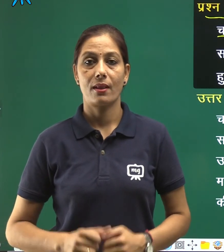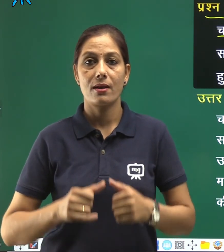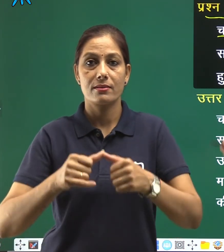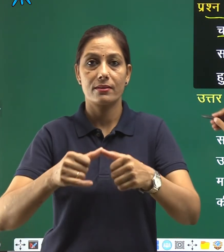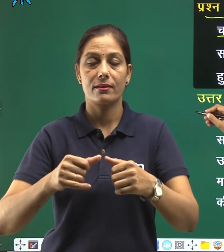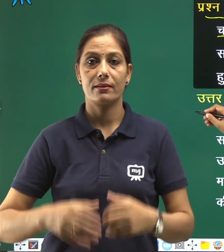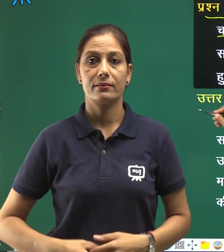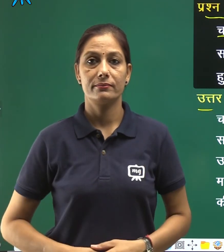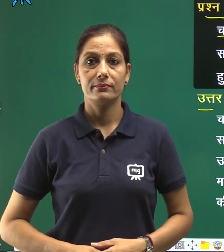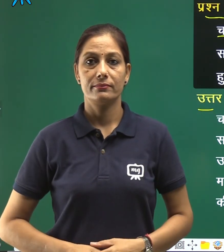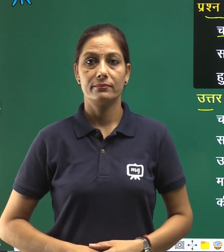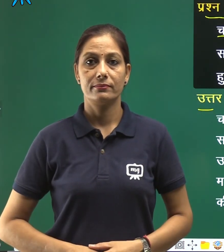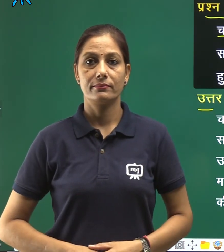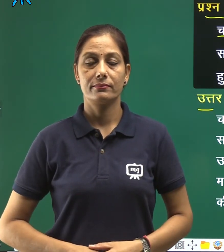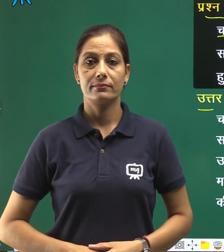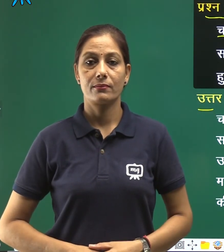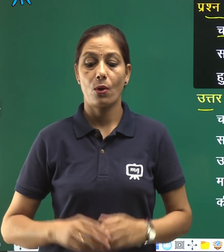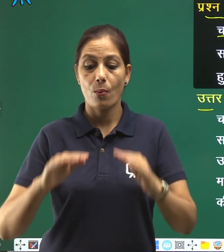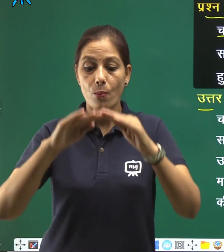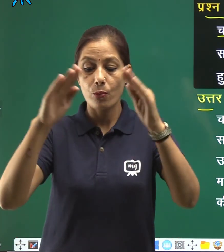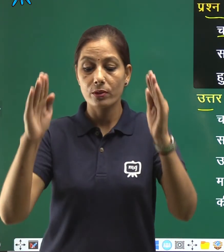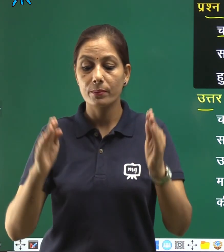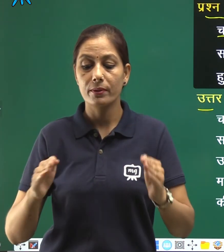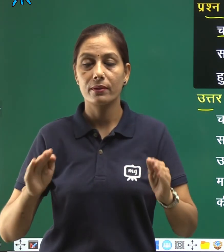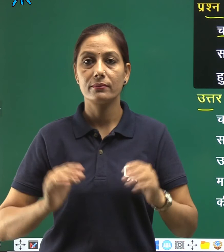उत्तर है मूर्ति पर